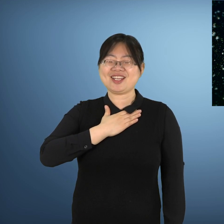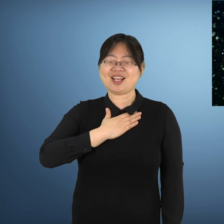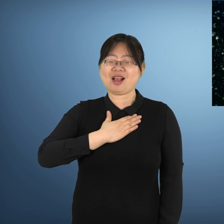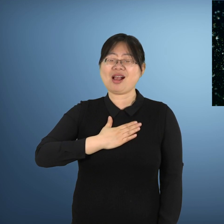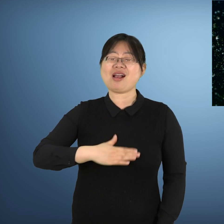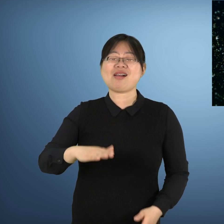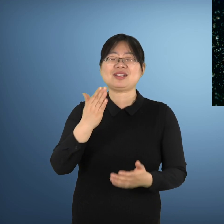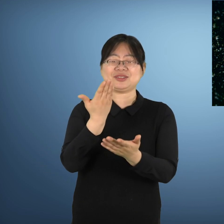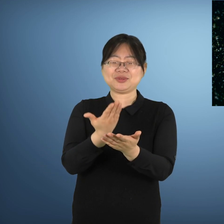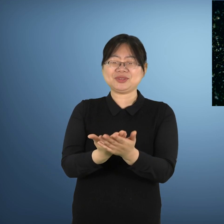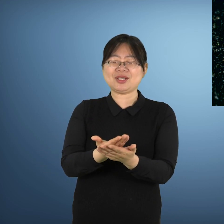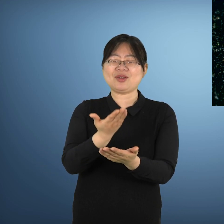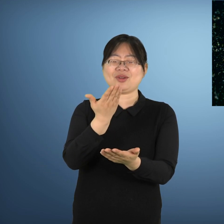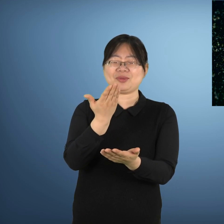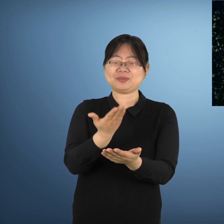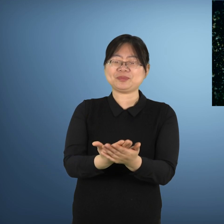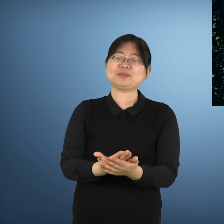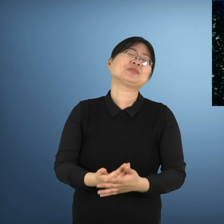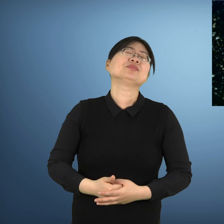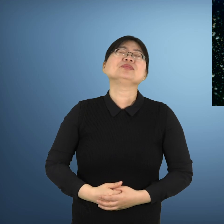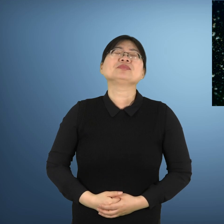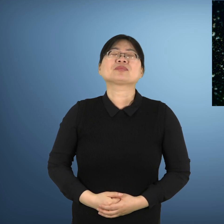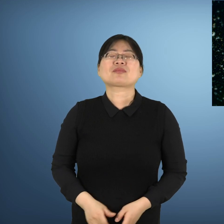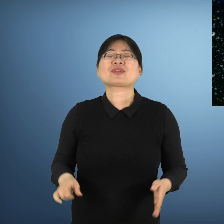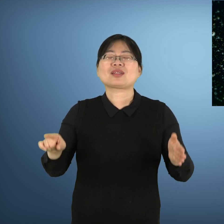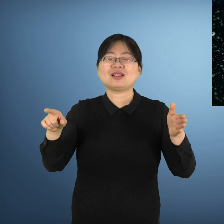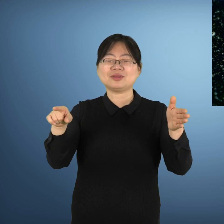알게 하소서.